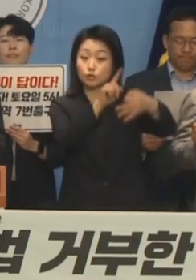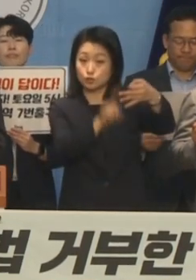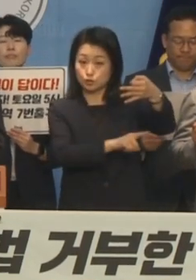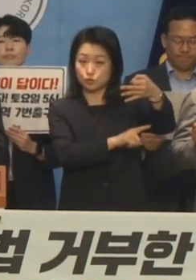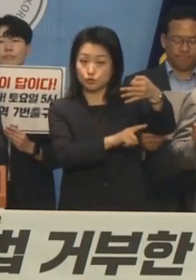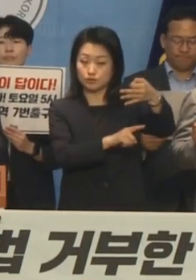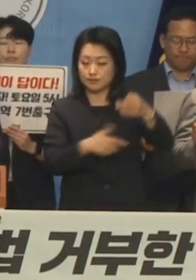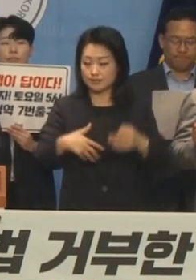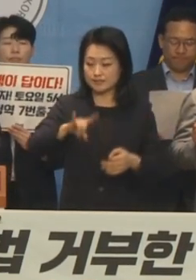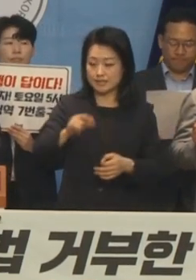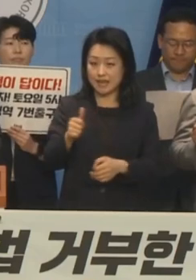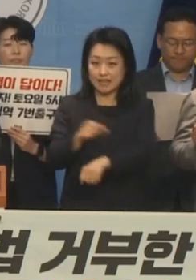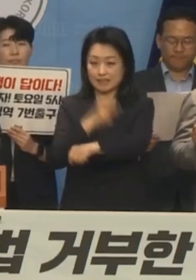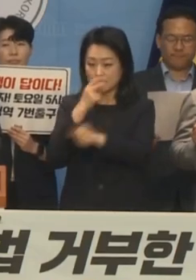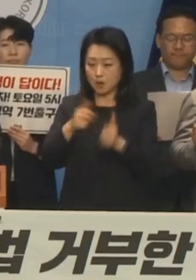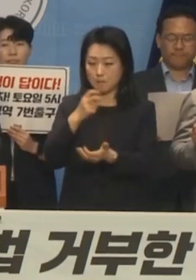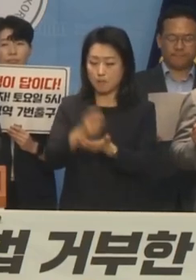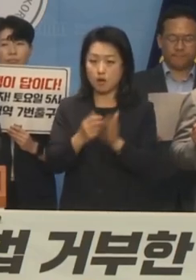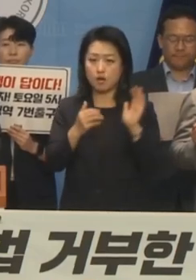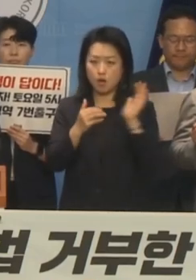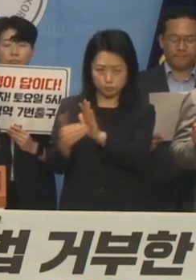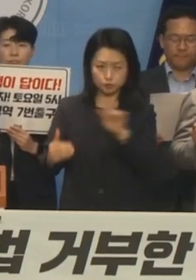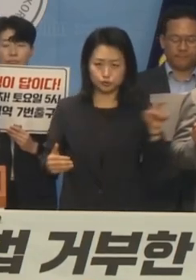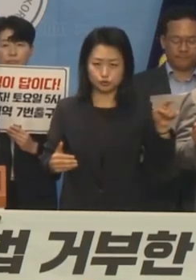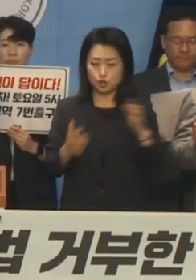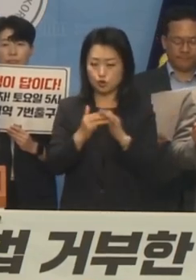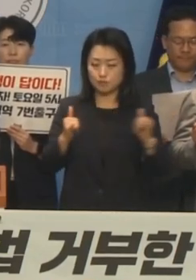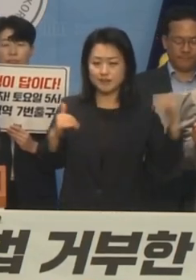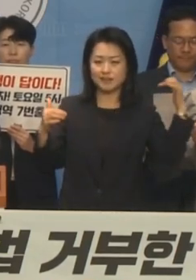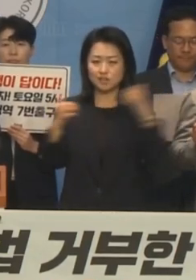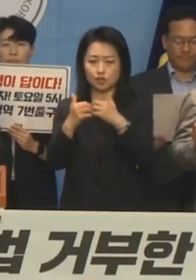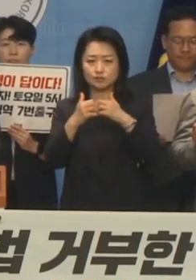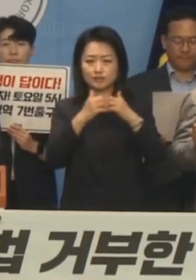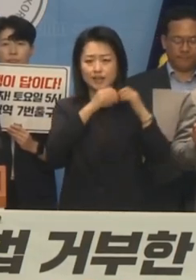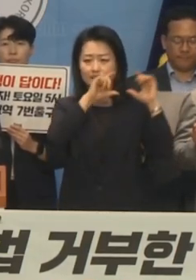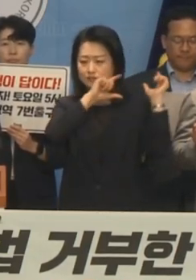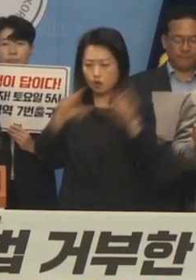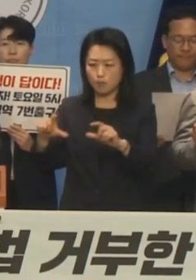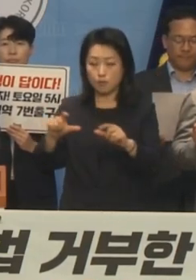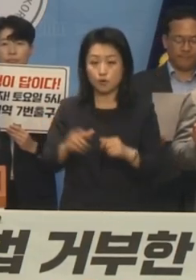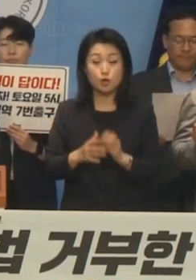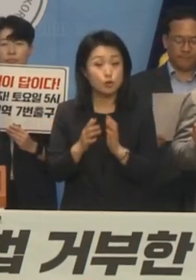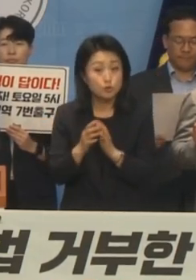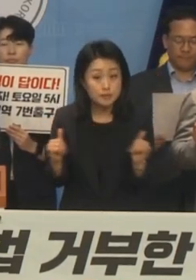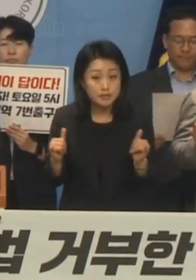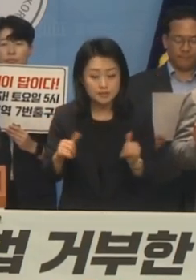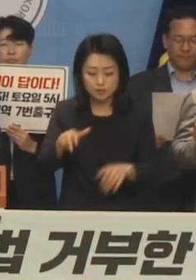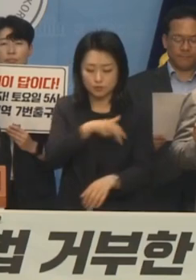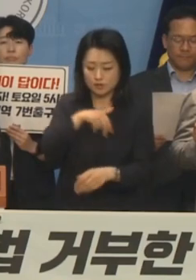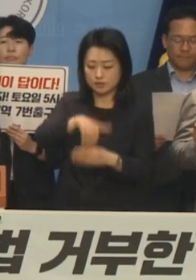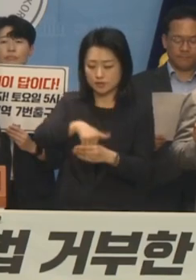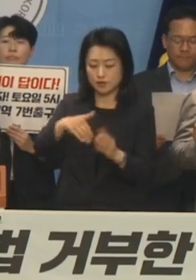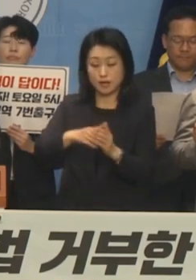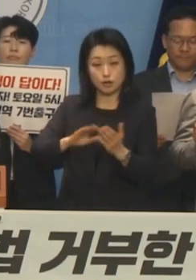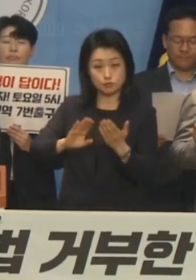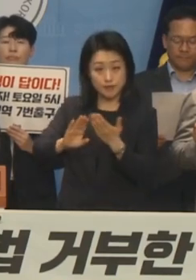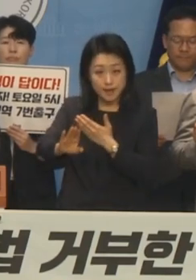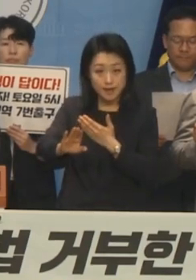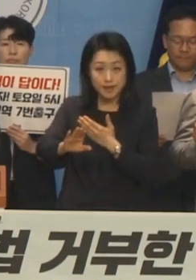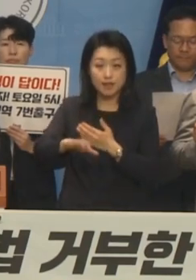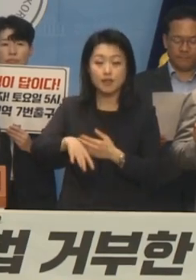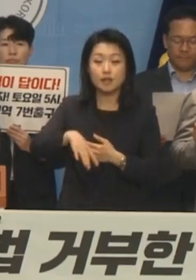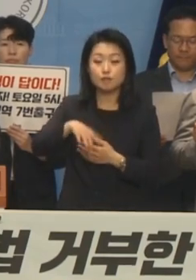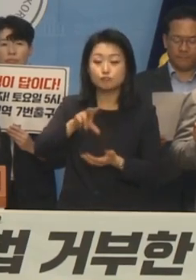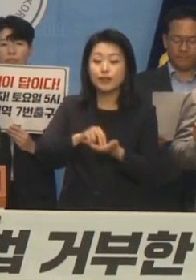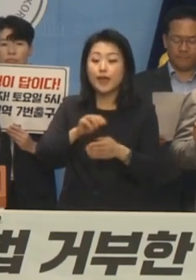윤석열의 최혜병 특검법 거부는 국민과의 전쟁 선포다. 국민들은 총선 이후 선차적으로 해결해야 할